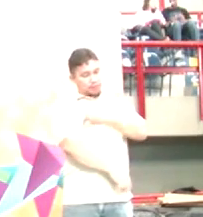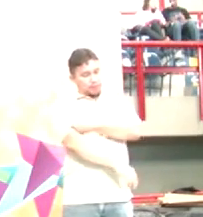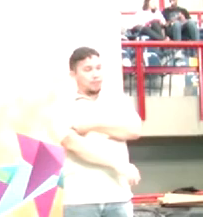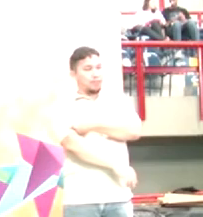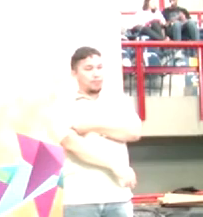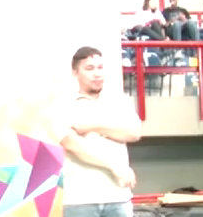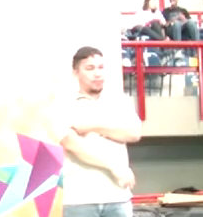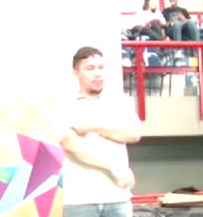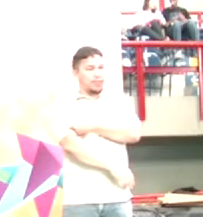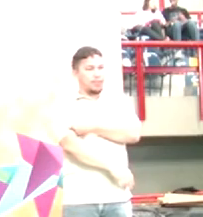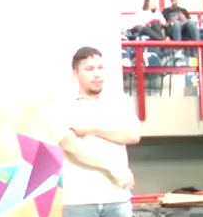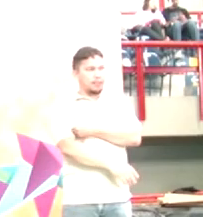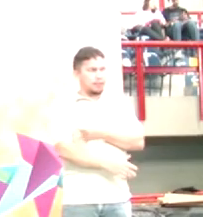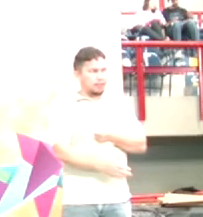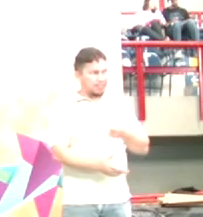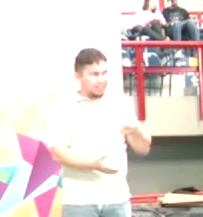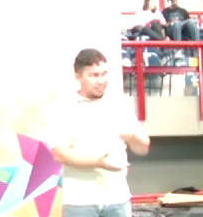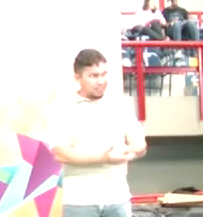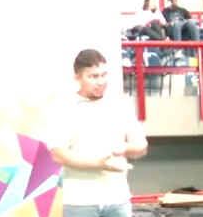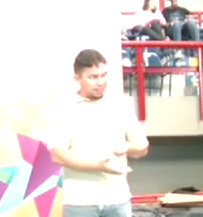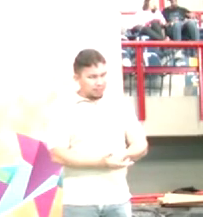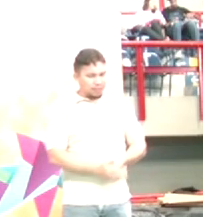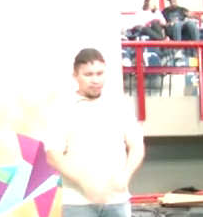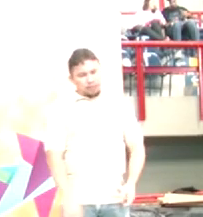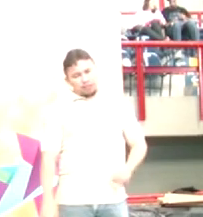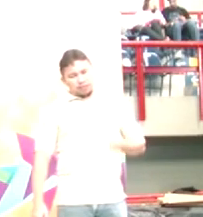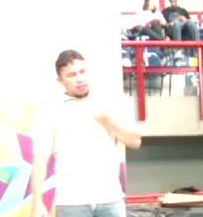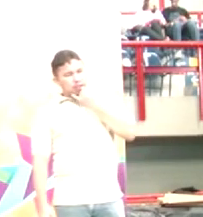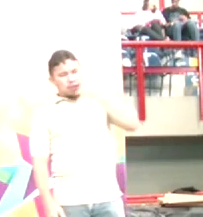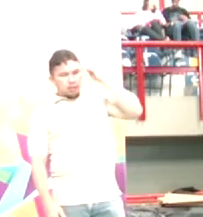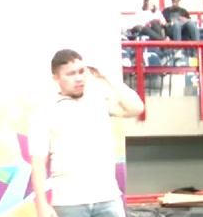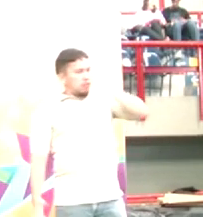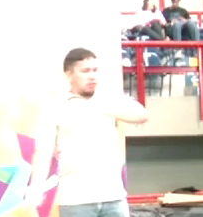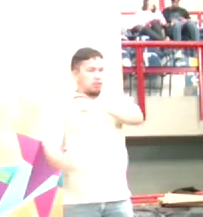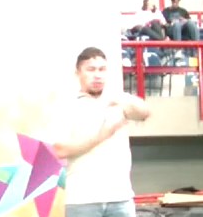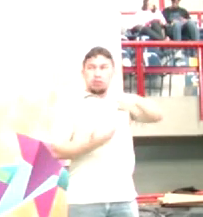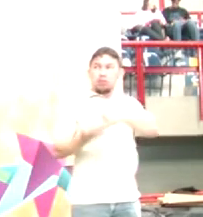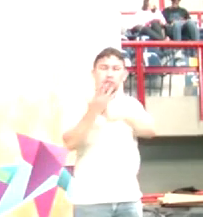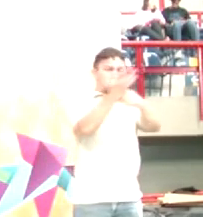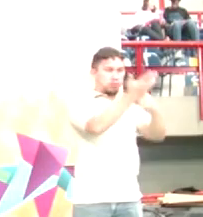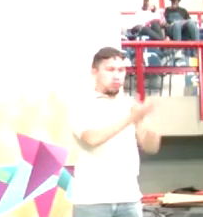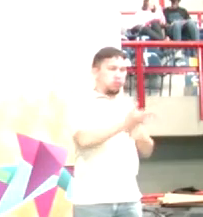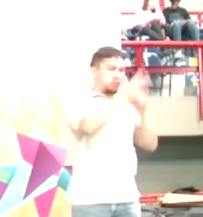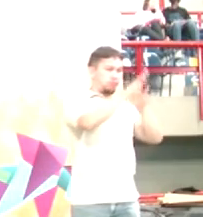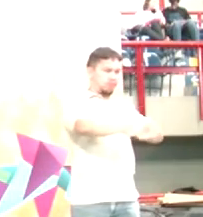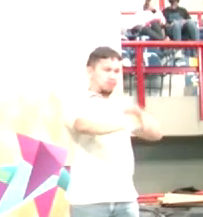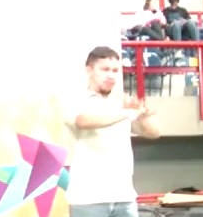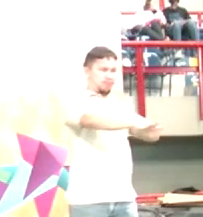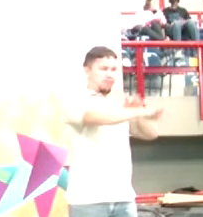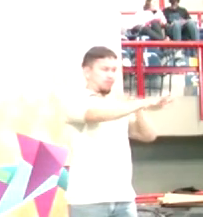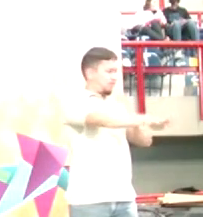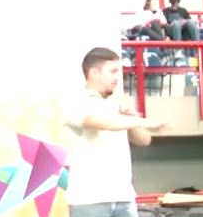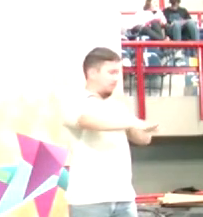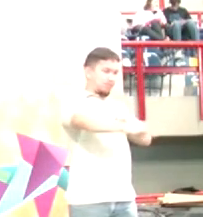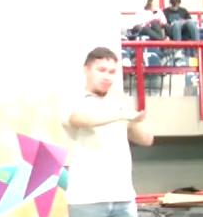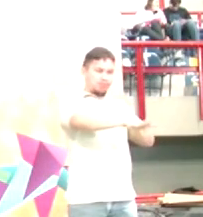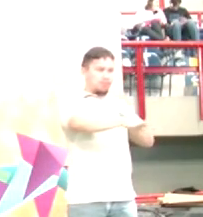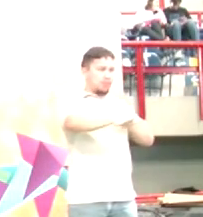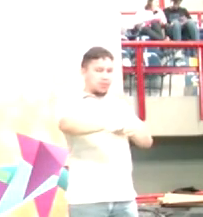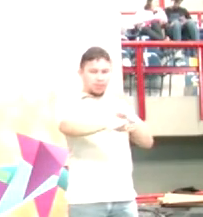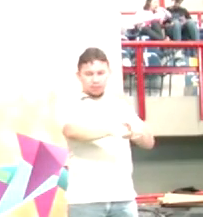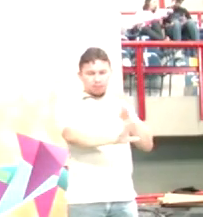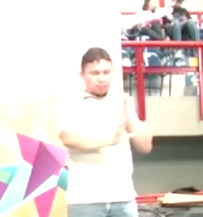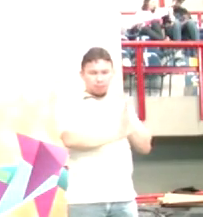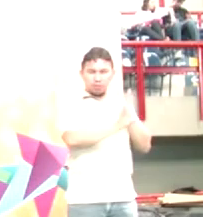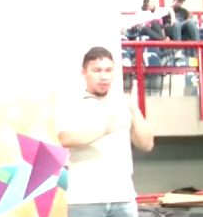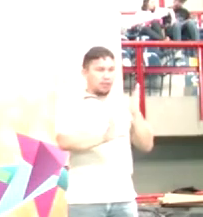obrigatória que provoca a revolta da vacina. Essa revolta deve-se